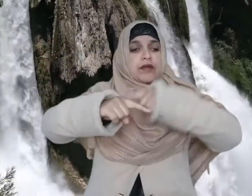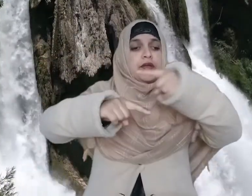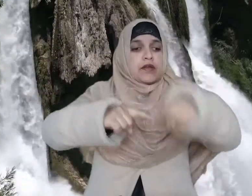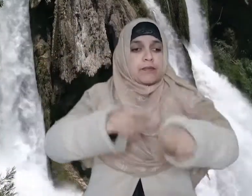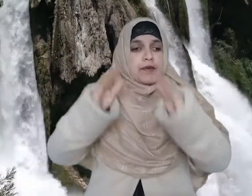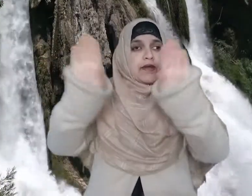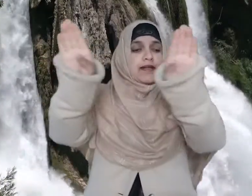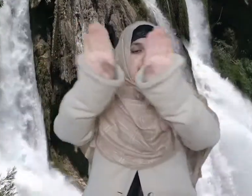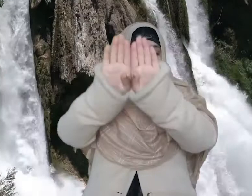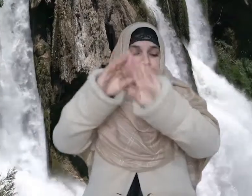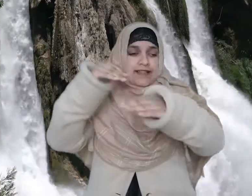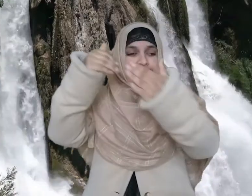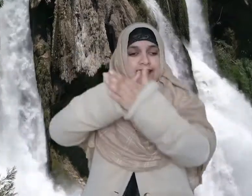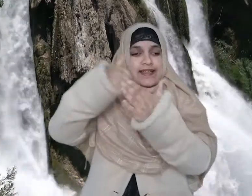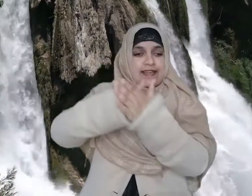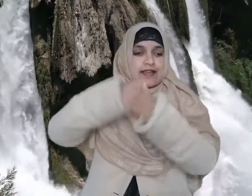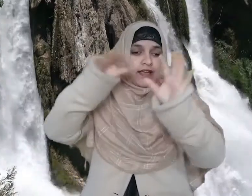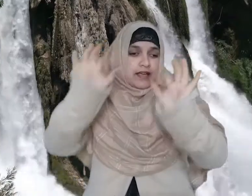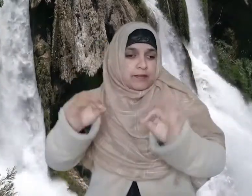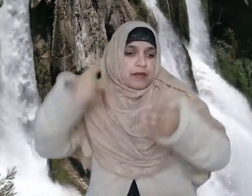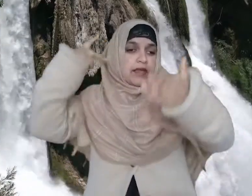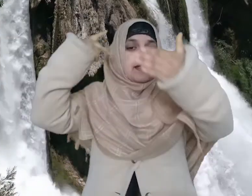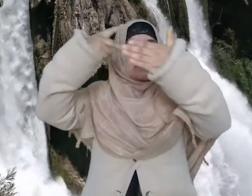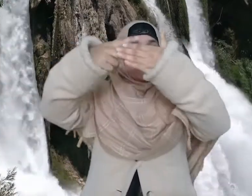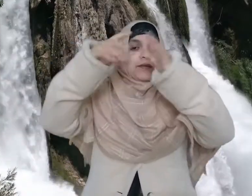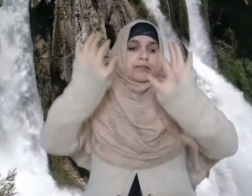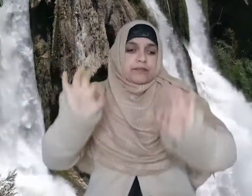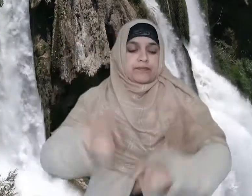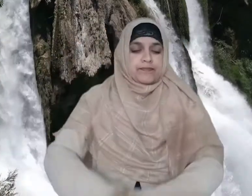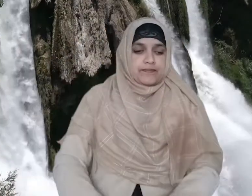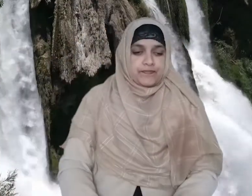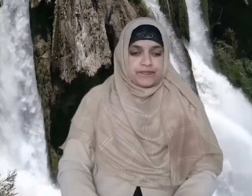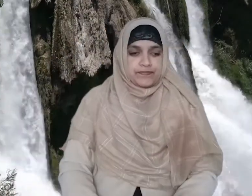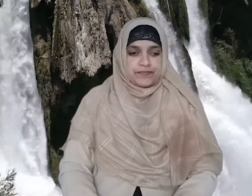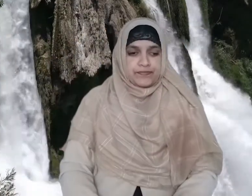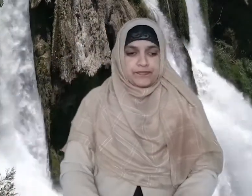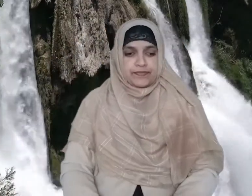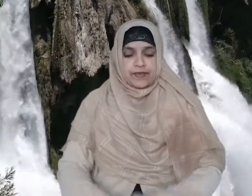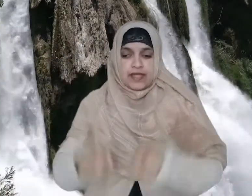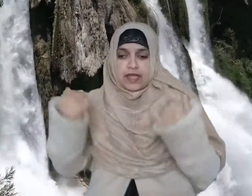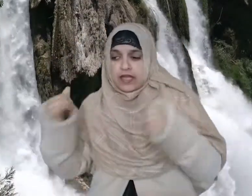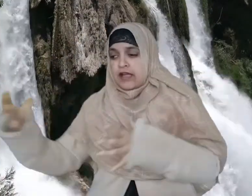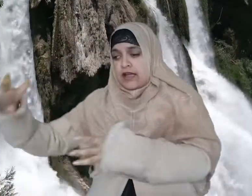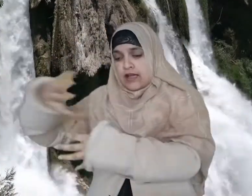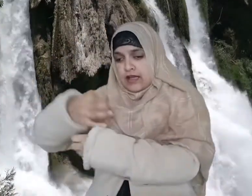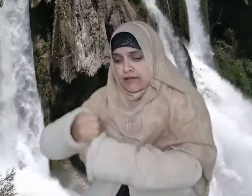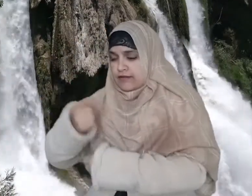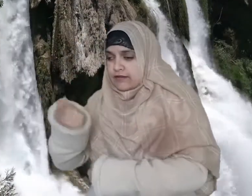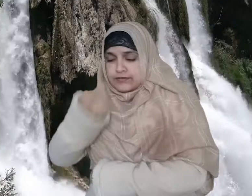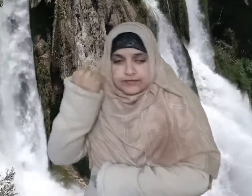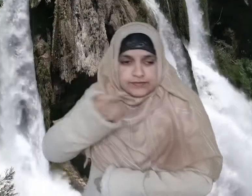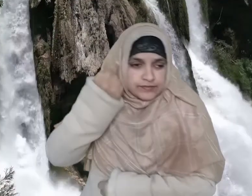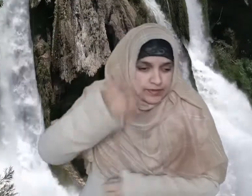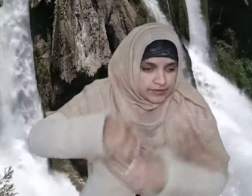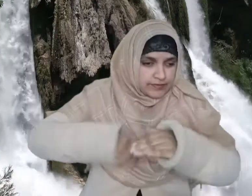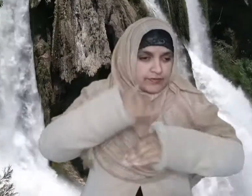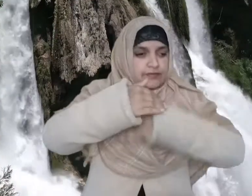ہے۔ اس کی اوپر والی سطح پہ سوراخ ہو چکے ہیں، جہاں سے سورج کی روشنی اس کے اندر داخل ہوتی ہے، جس کی وجہ سے اس غار